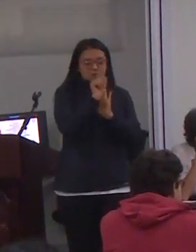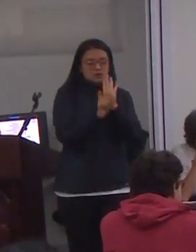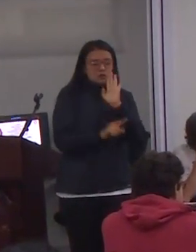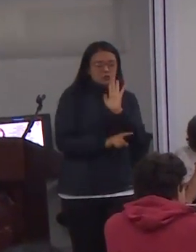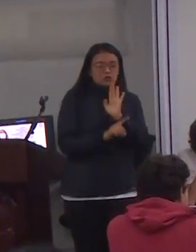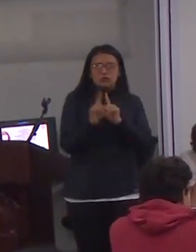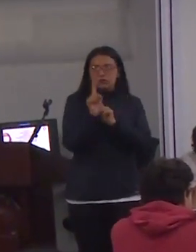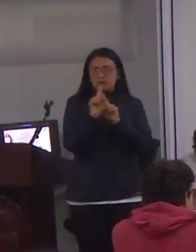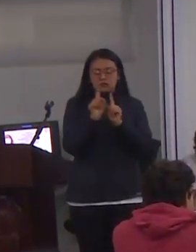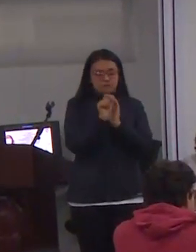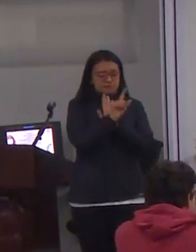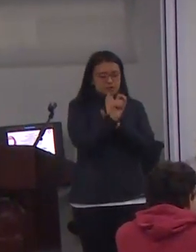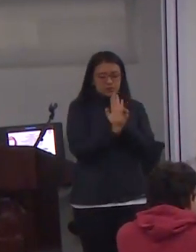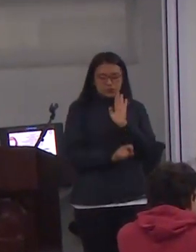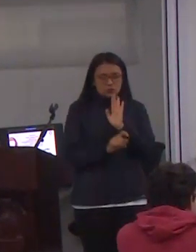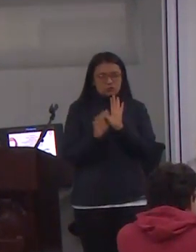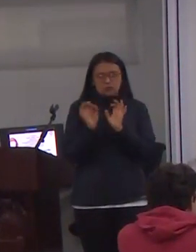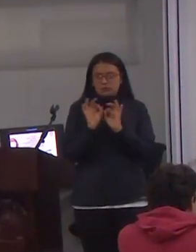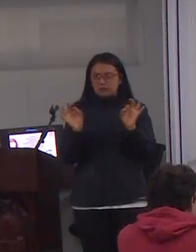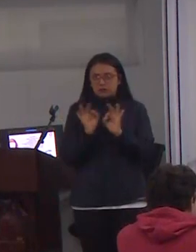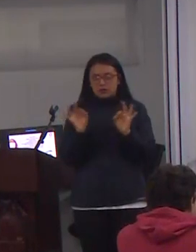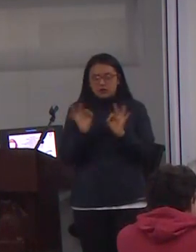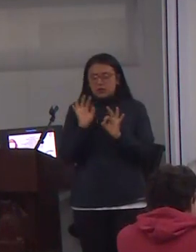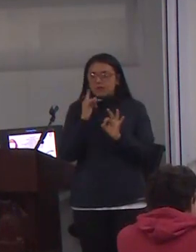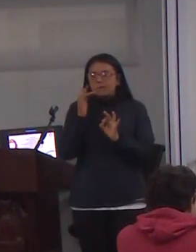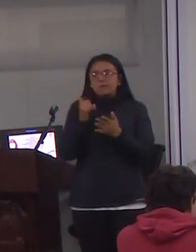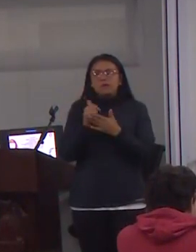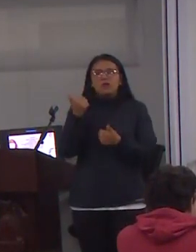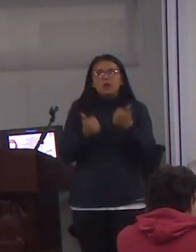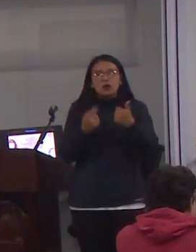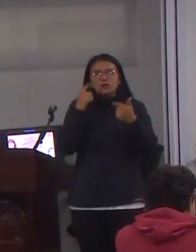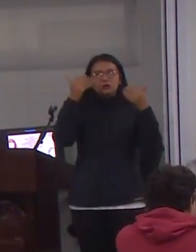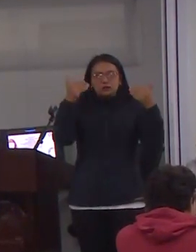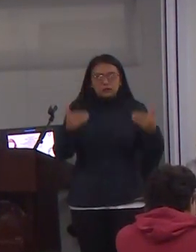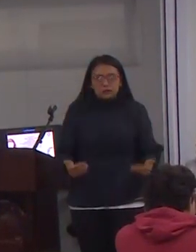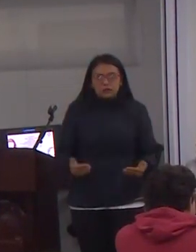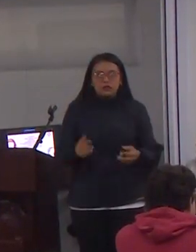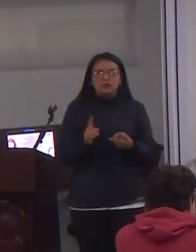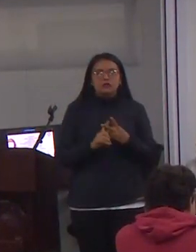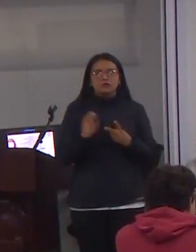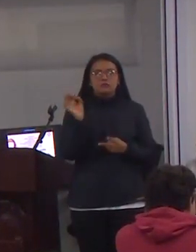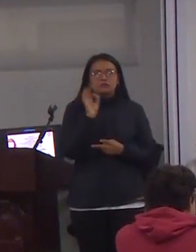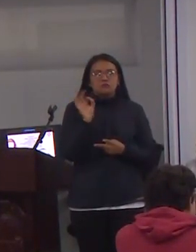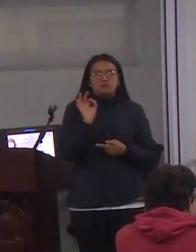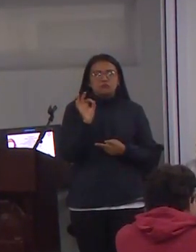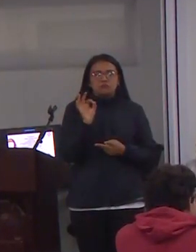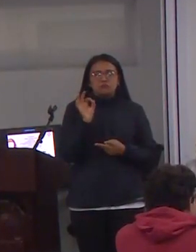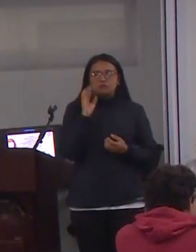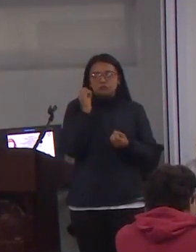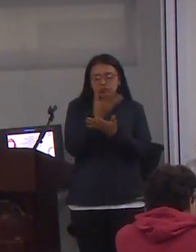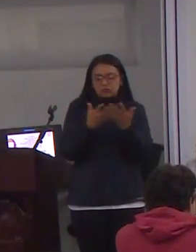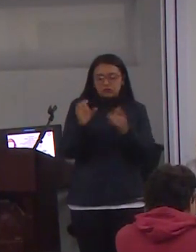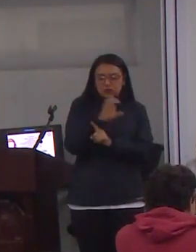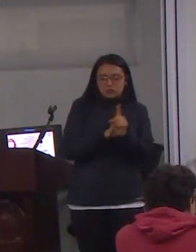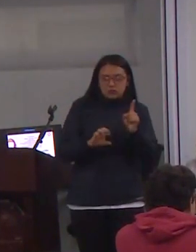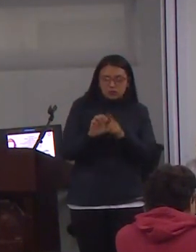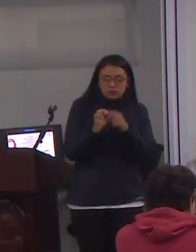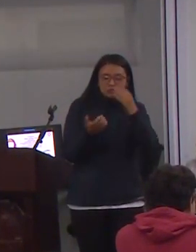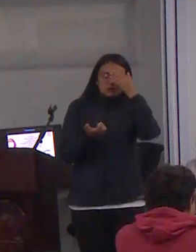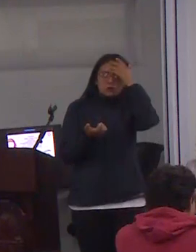no lo contempla ni siquiera la condición de discapacidad ni digamos multiculturalidad